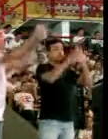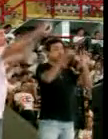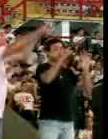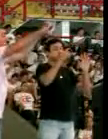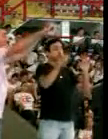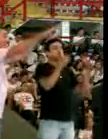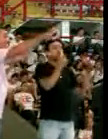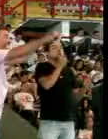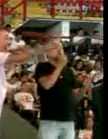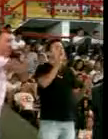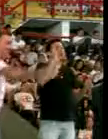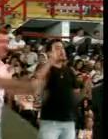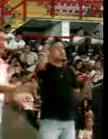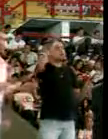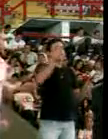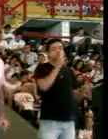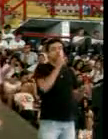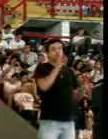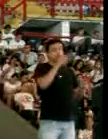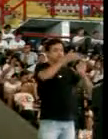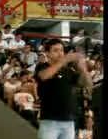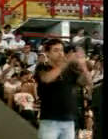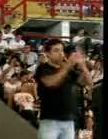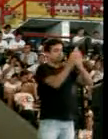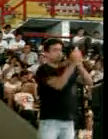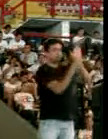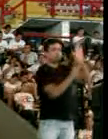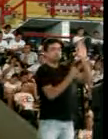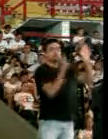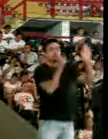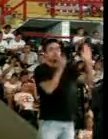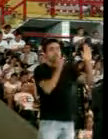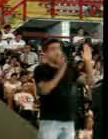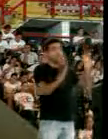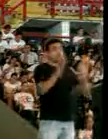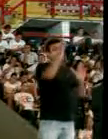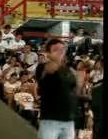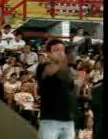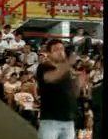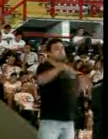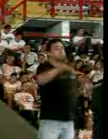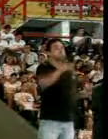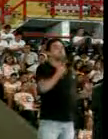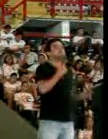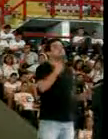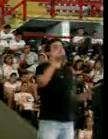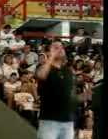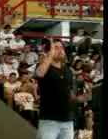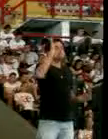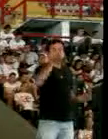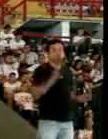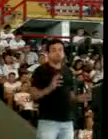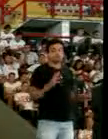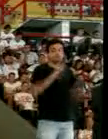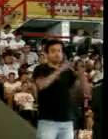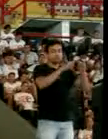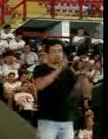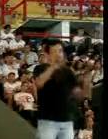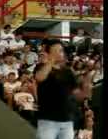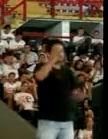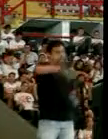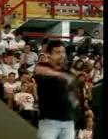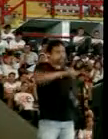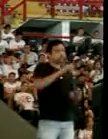humanidade não foi tocada nesse documento, o futuro que queremos,